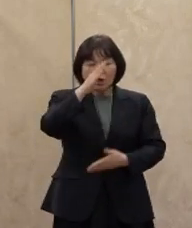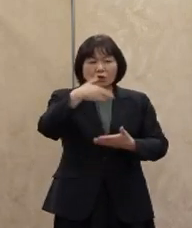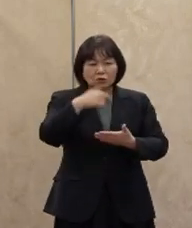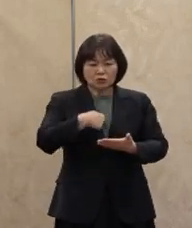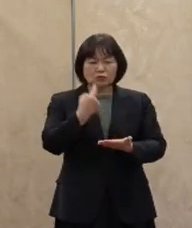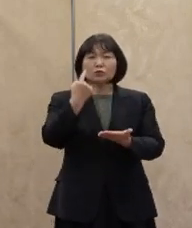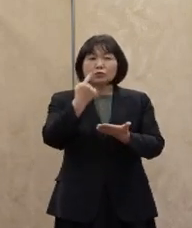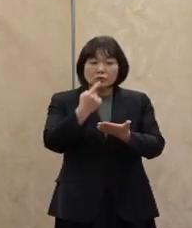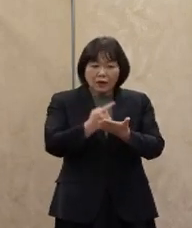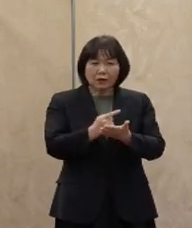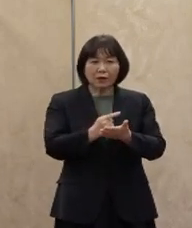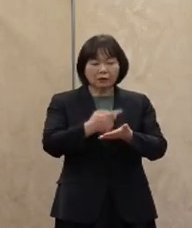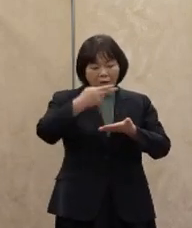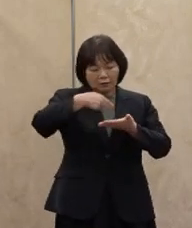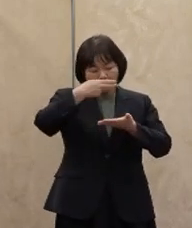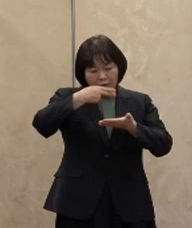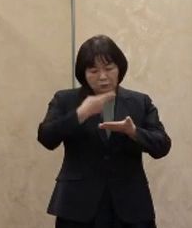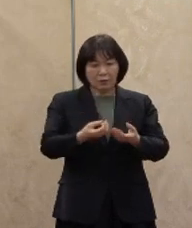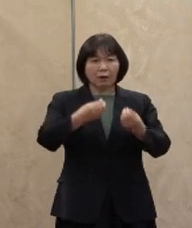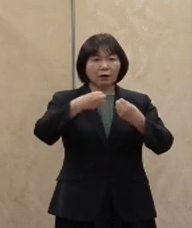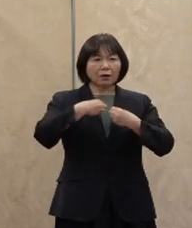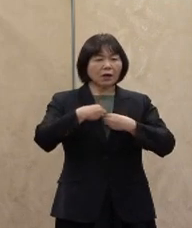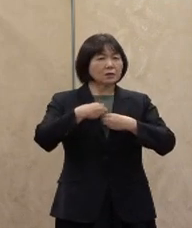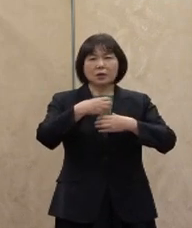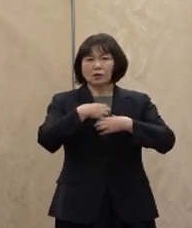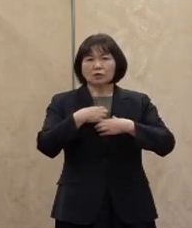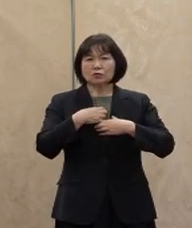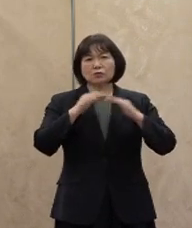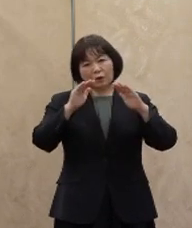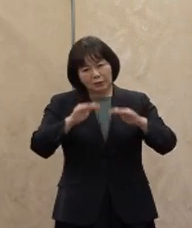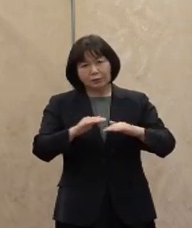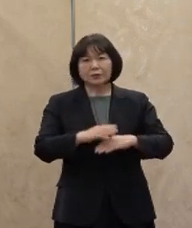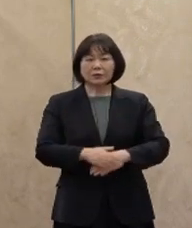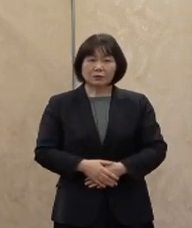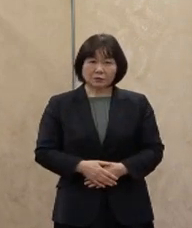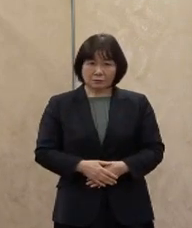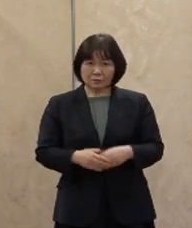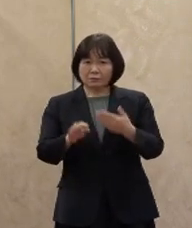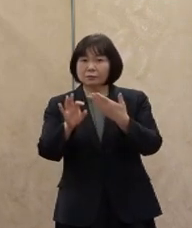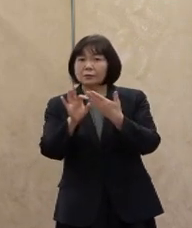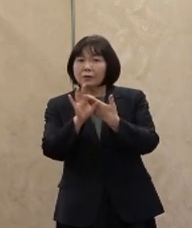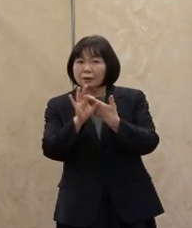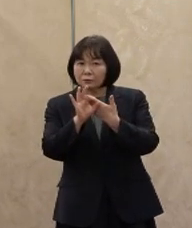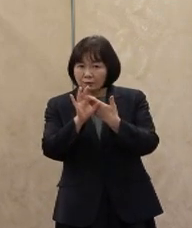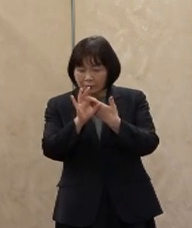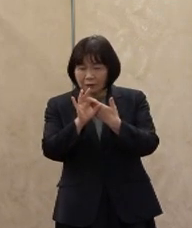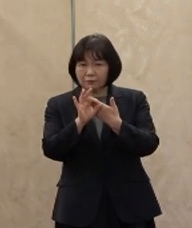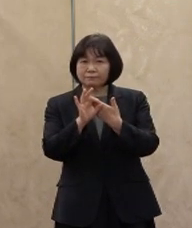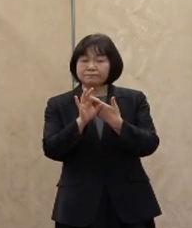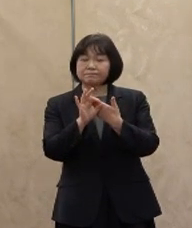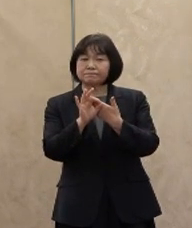一人で飲食するんであれば、それは別に感染リスクが高いわけではないし、例えば